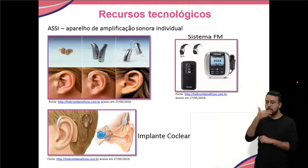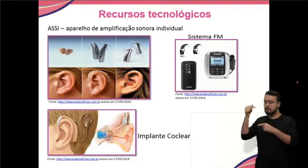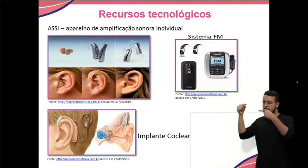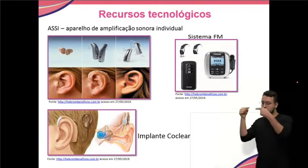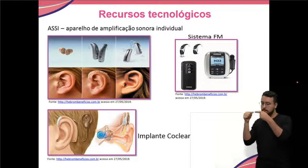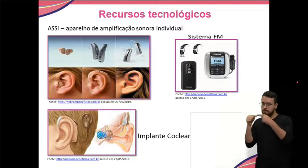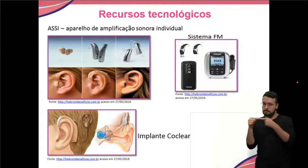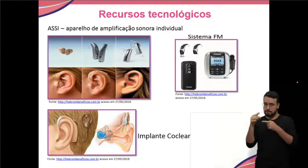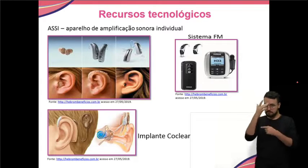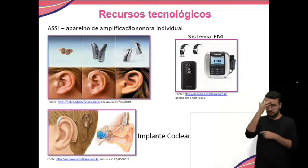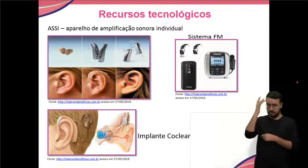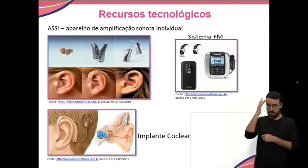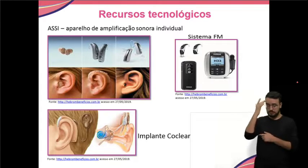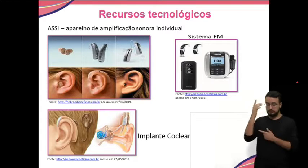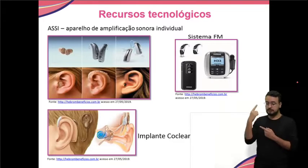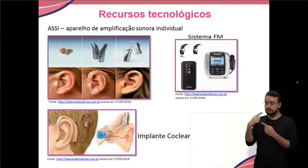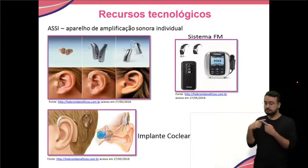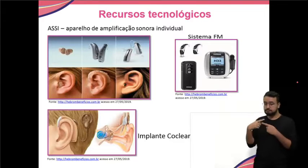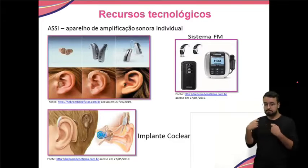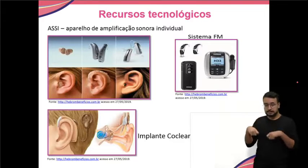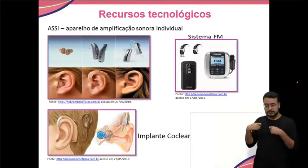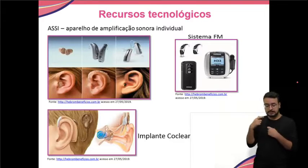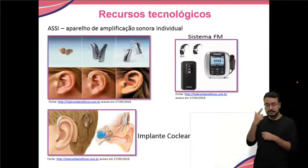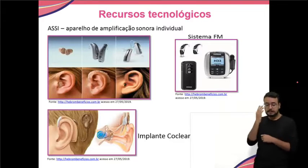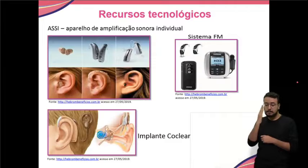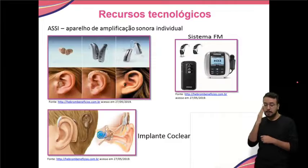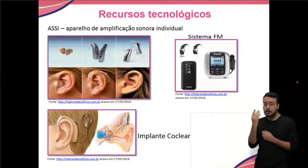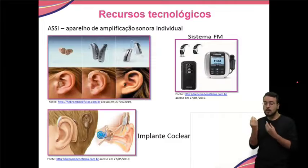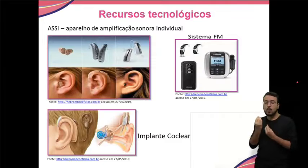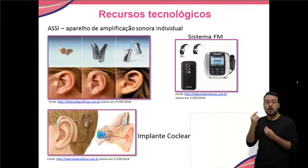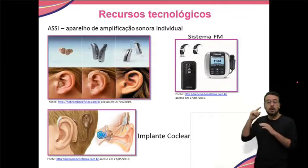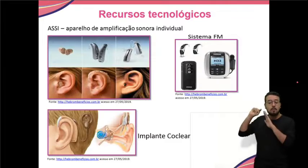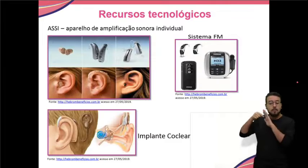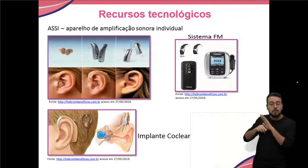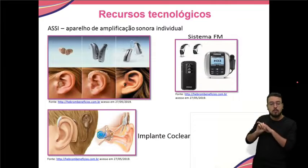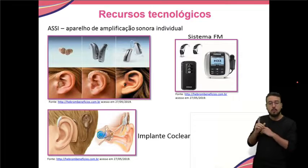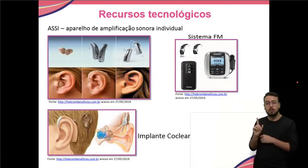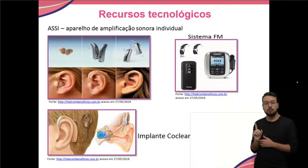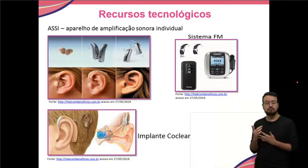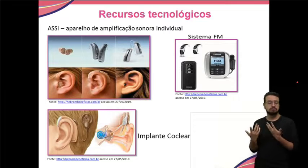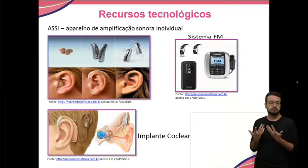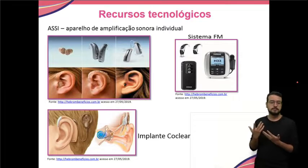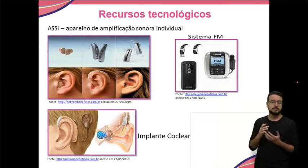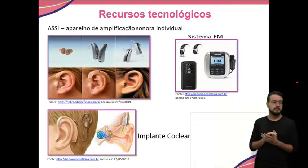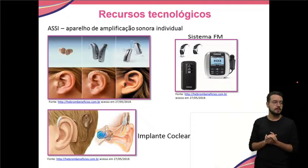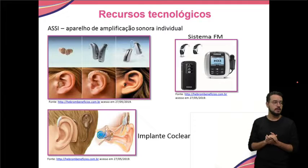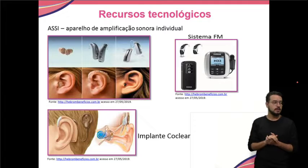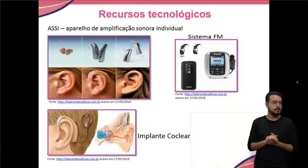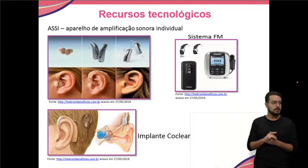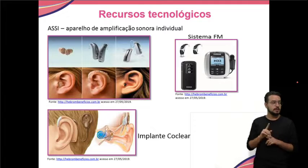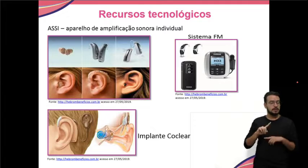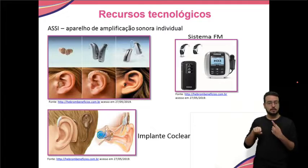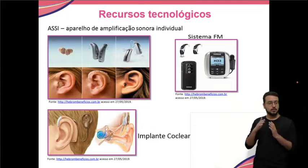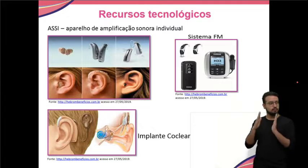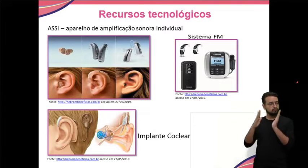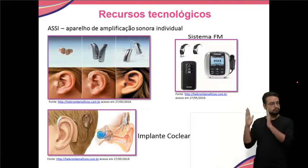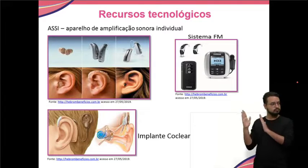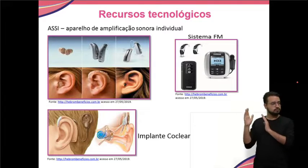levando em conta a perda, levando em conta N fatores. Nós temos ali do lado também o chamado sistema FM. Também tem um aparelhinho,